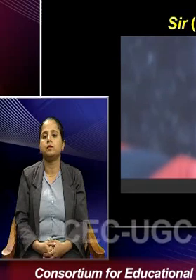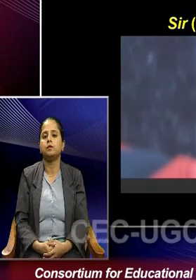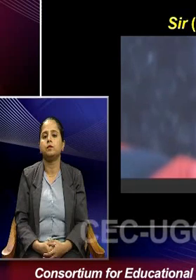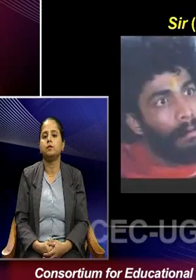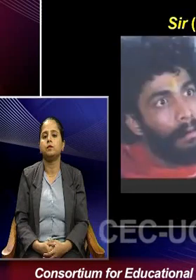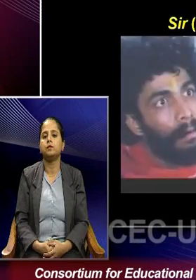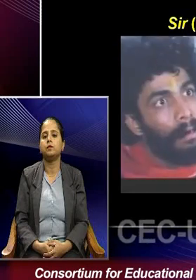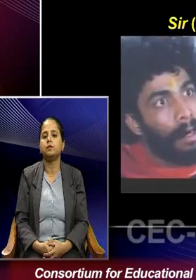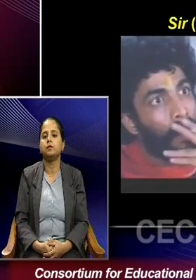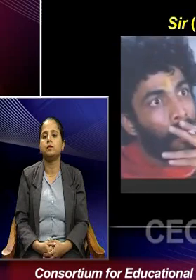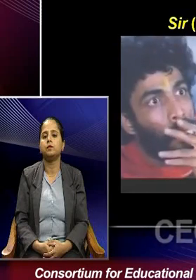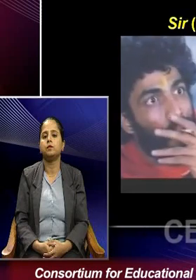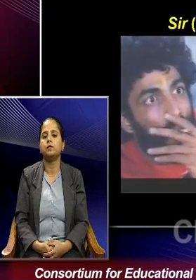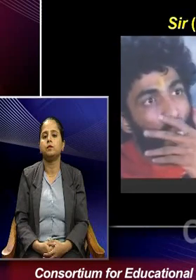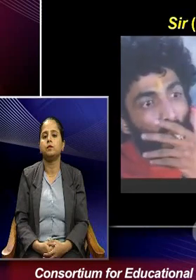बुझाओ।